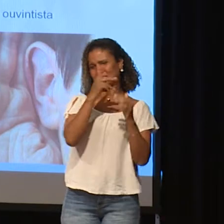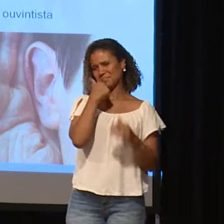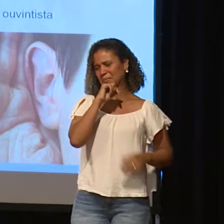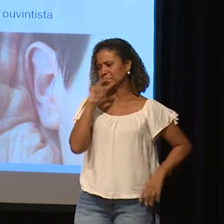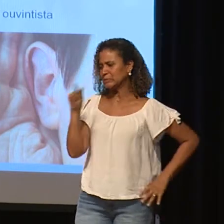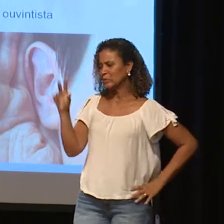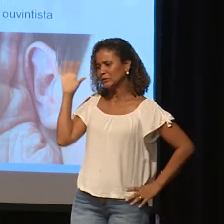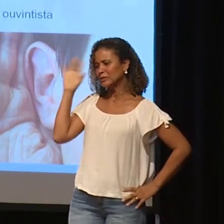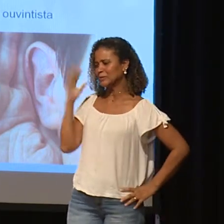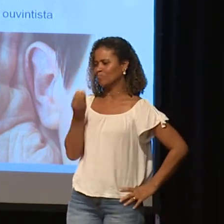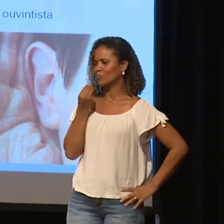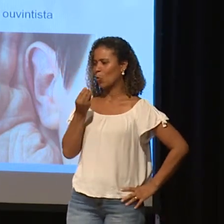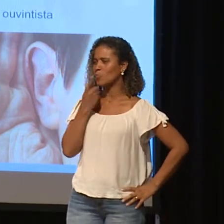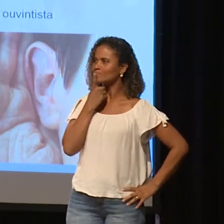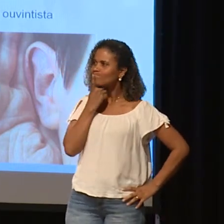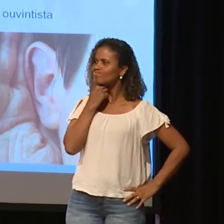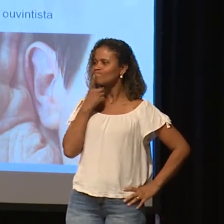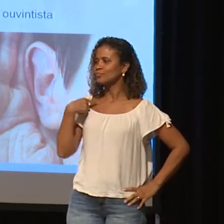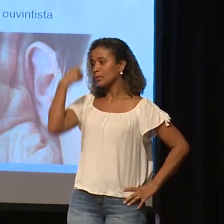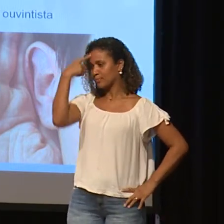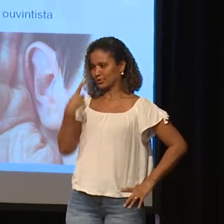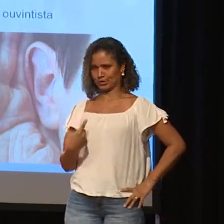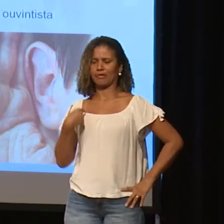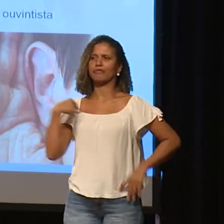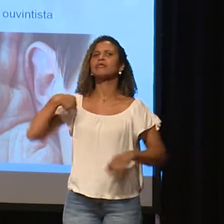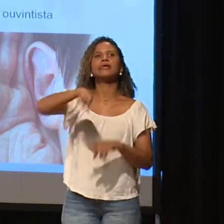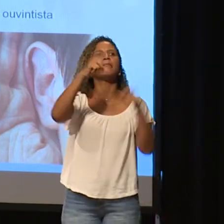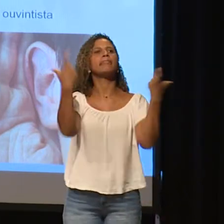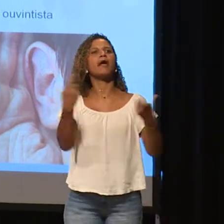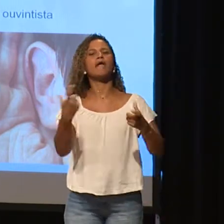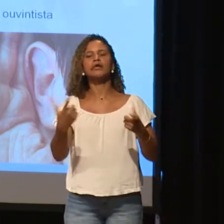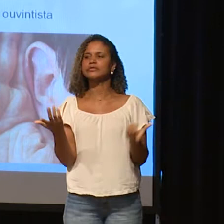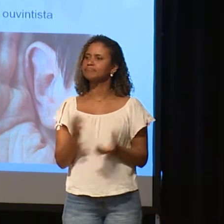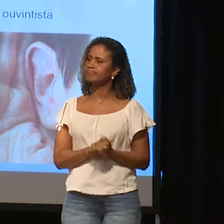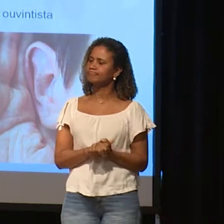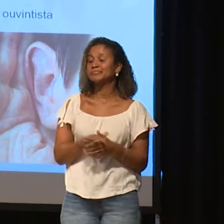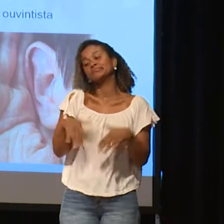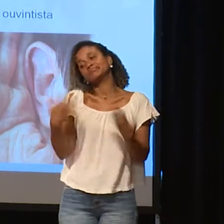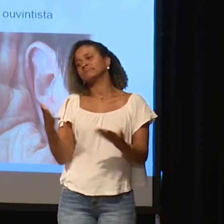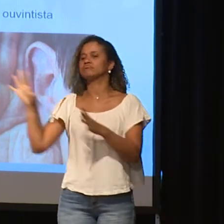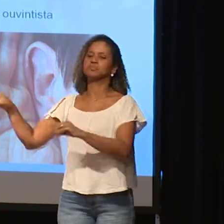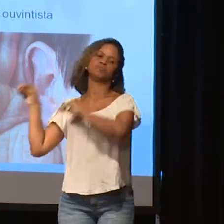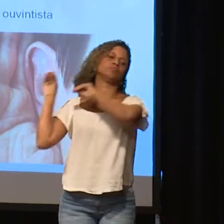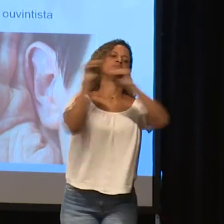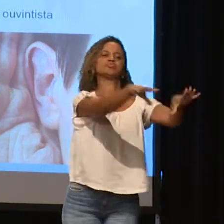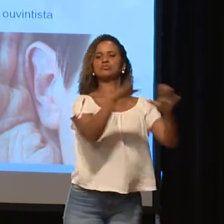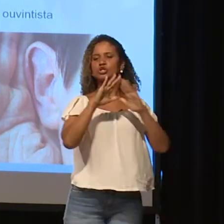série. E meu pai começou a pensar, né, a falar: Jane, onde que você vai estudar? Então, ele